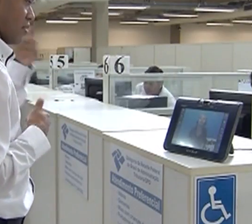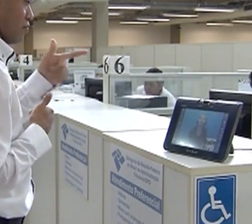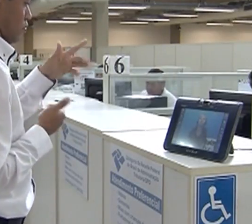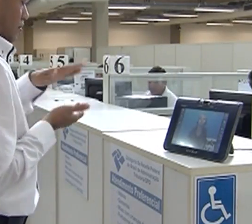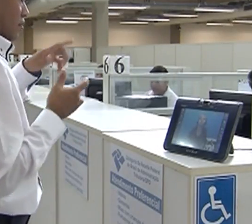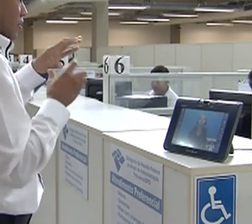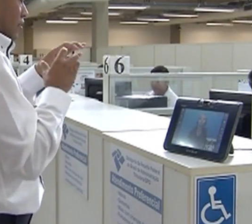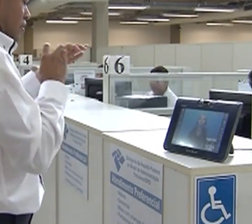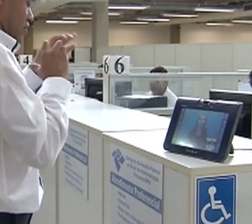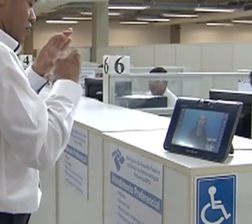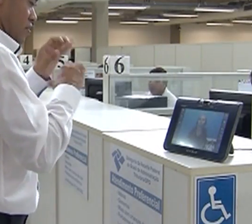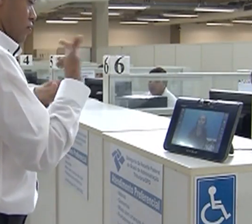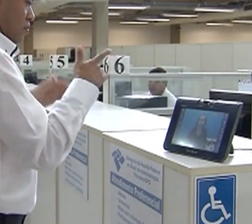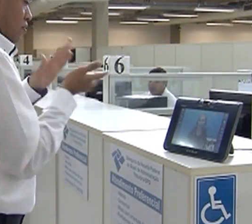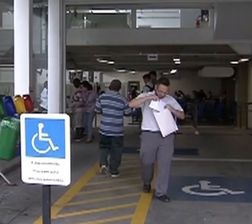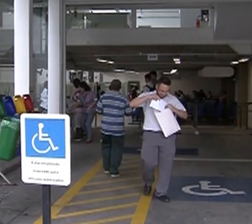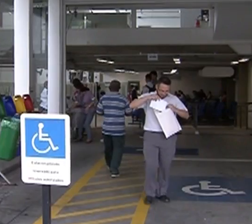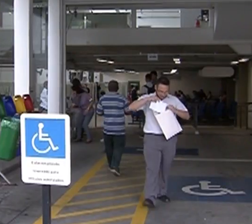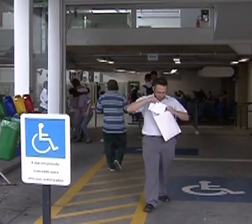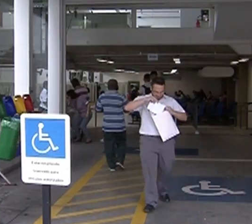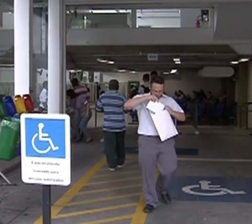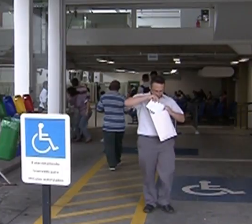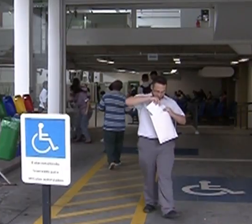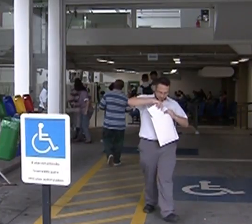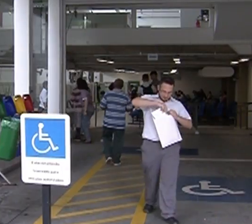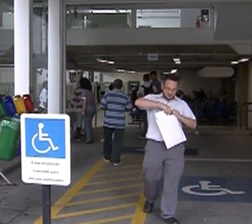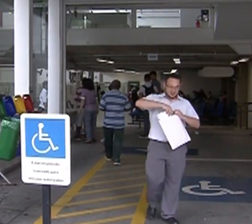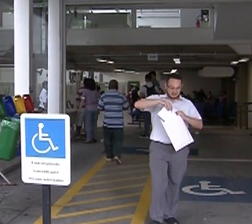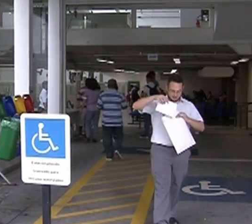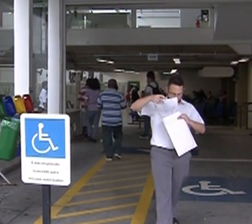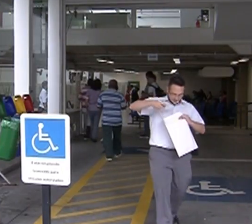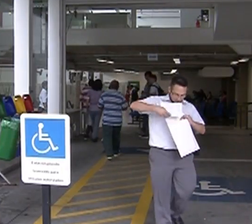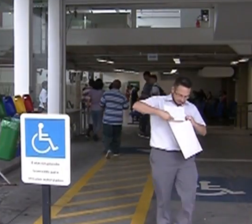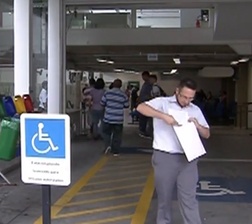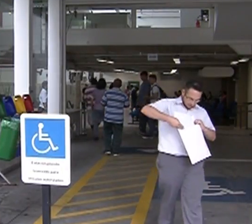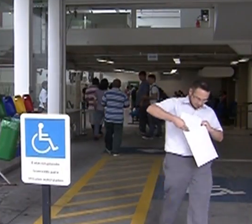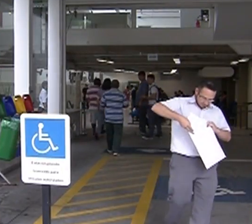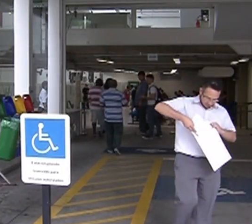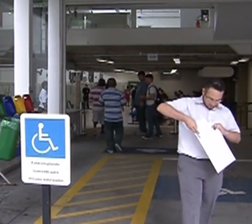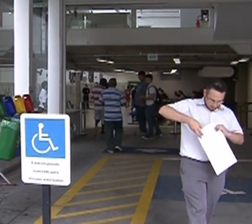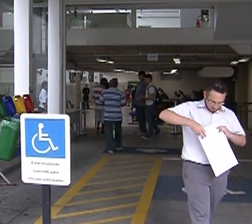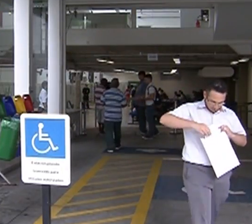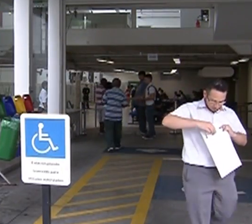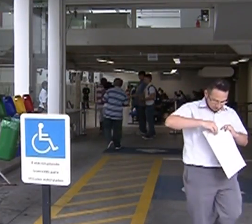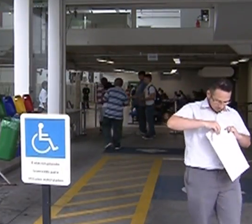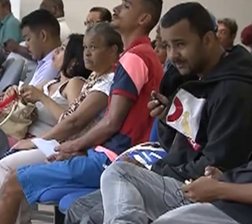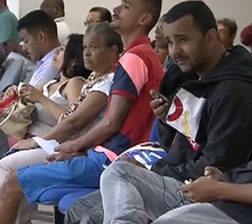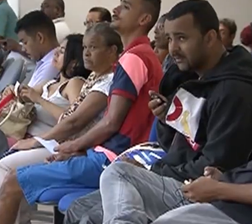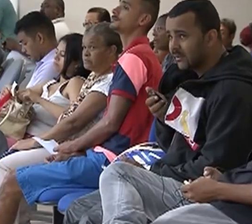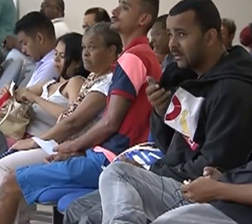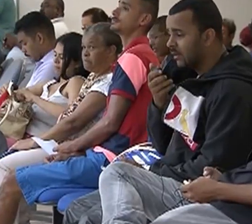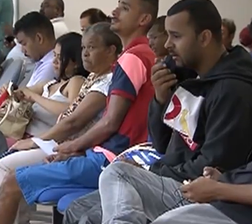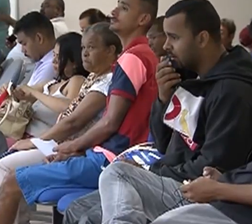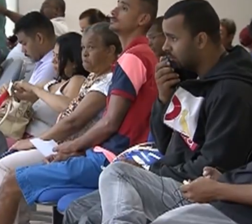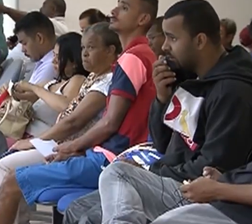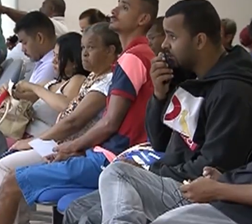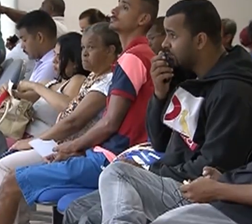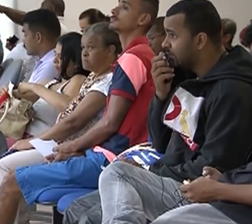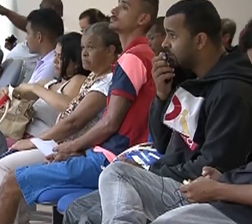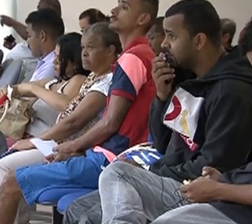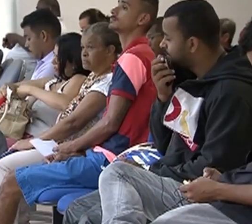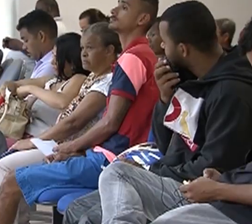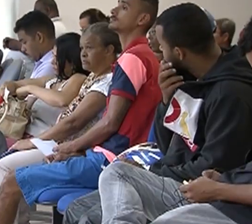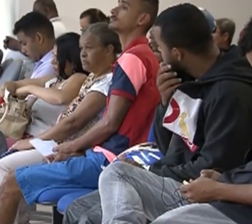promete facilitar a vida dele e de outros contribuintes do estado de São Paulo que passam pela